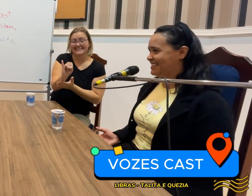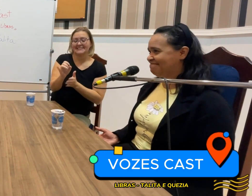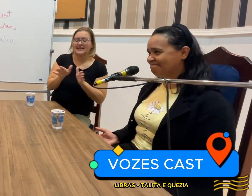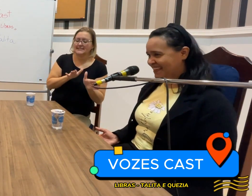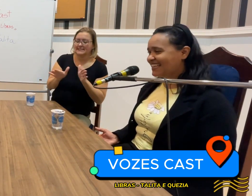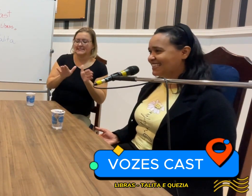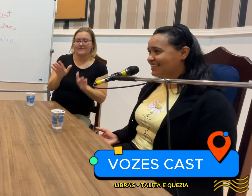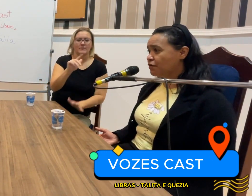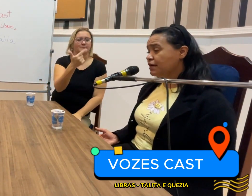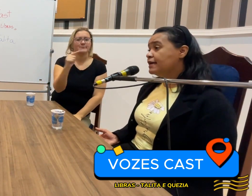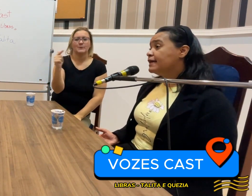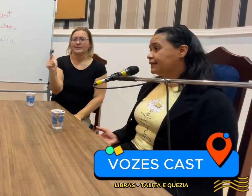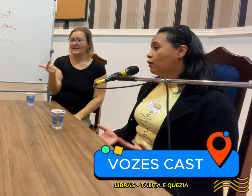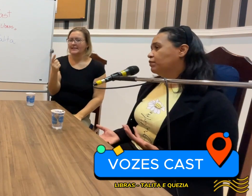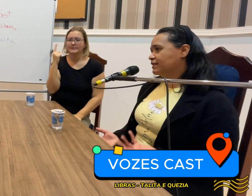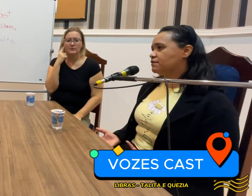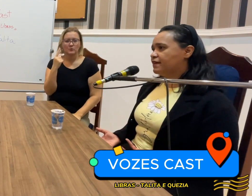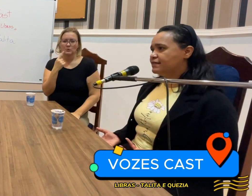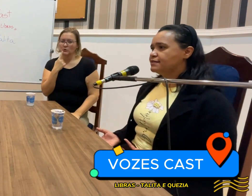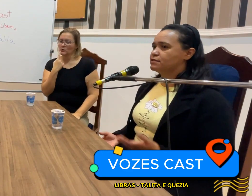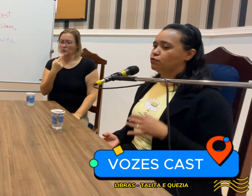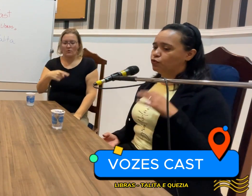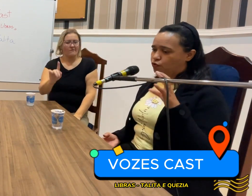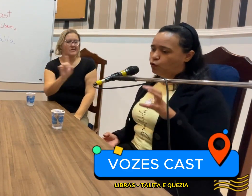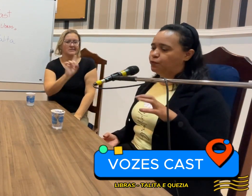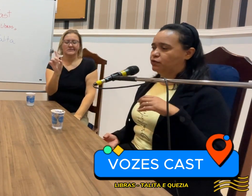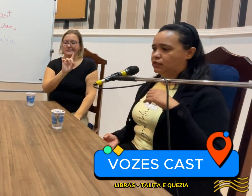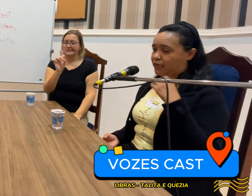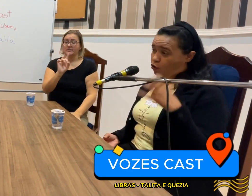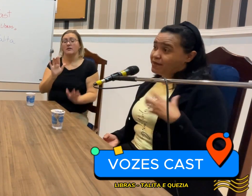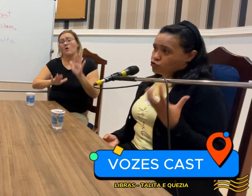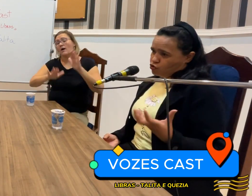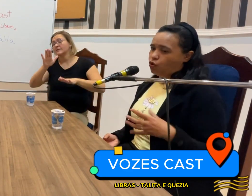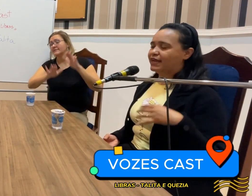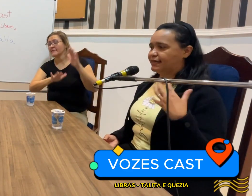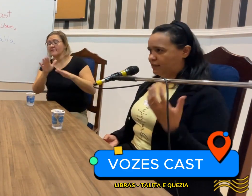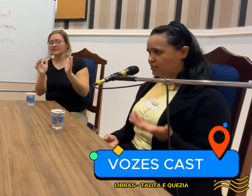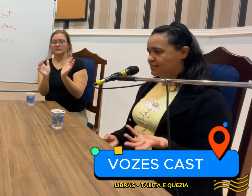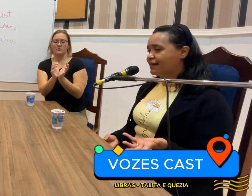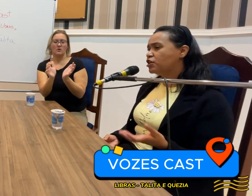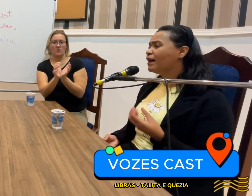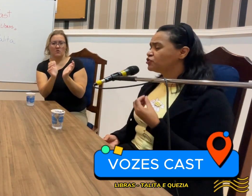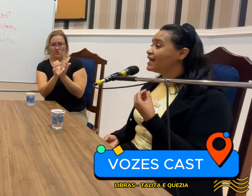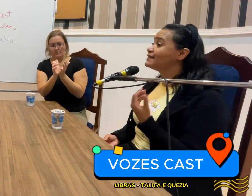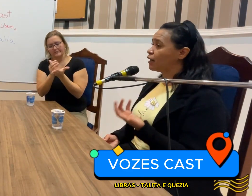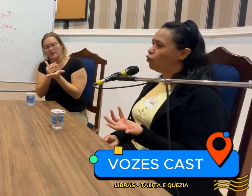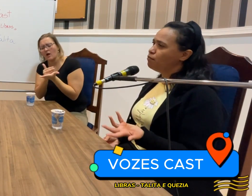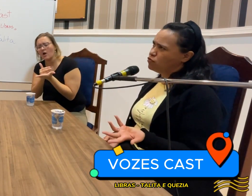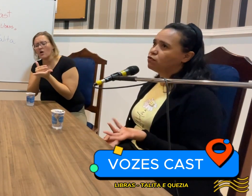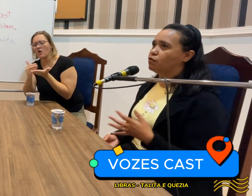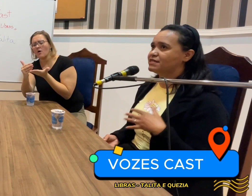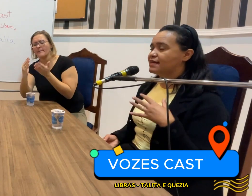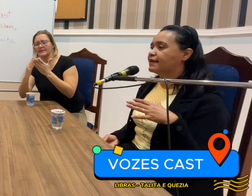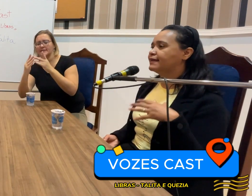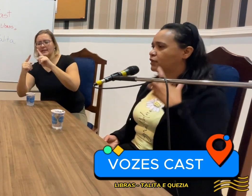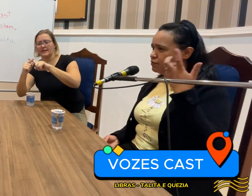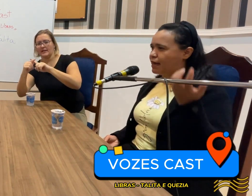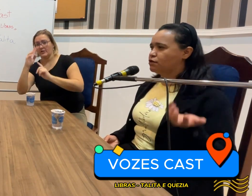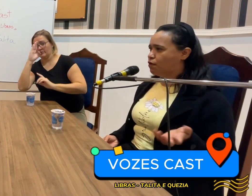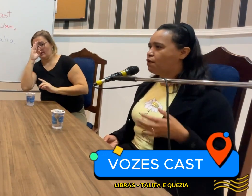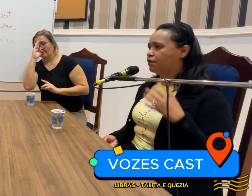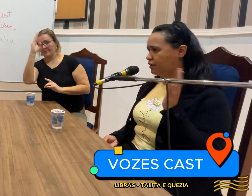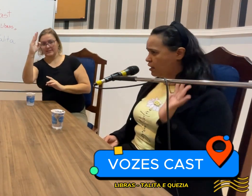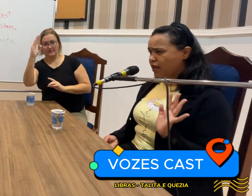para ele. Entendeu? Sim. Então, muitas vezes, o grupo que começou na igreja sede, eu acho que é até comum começar na